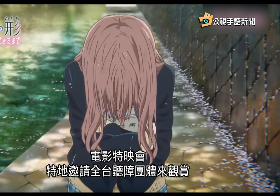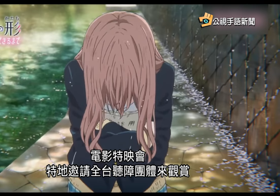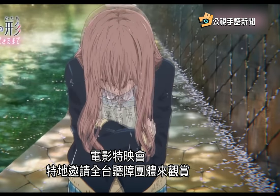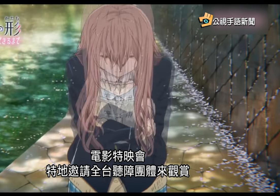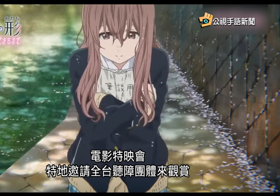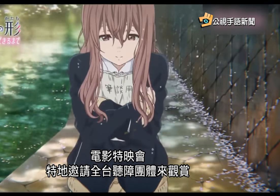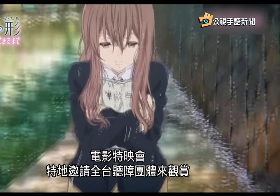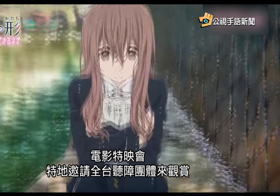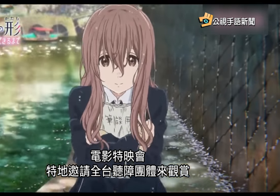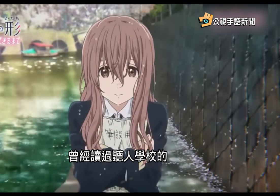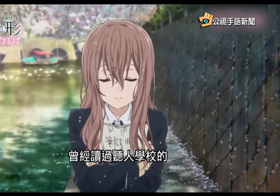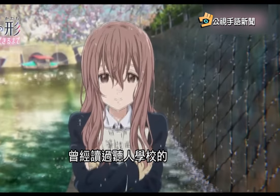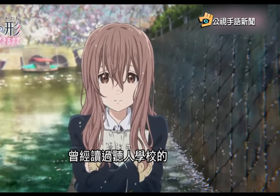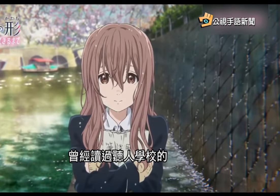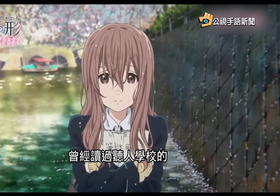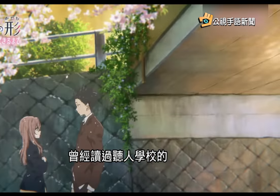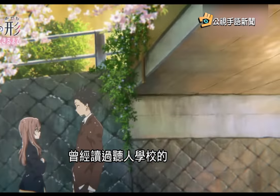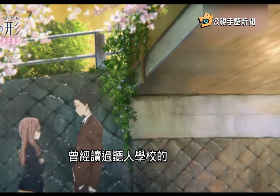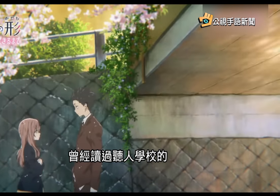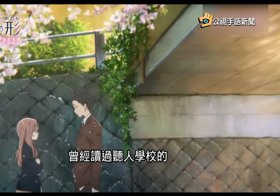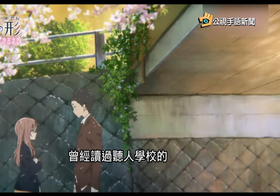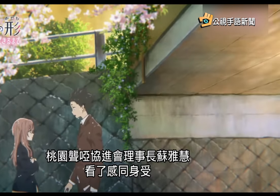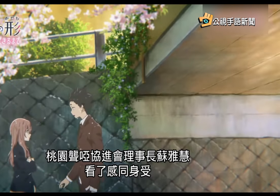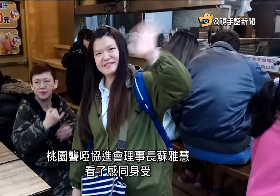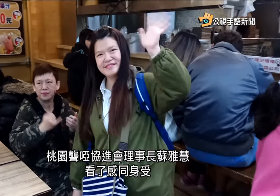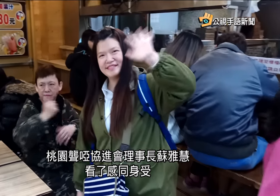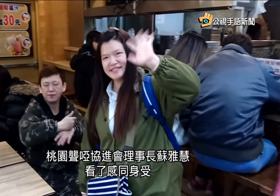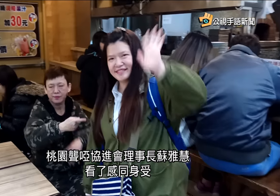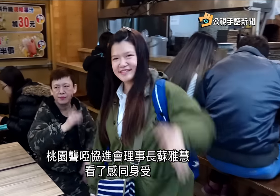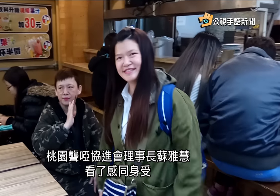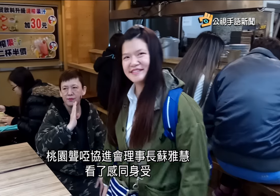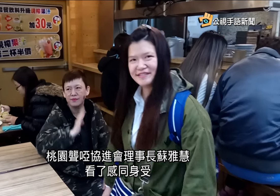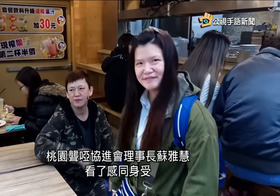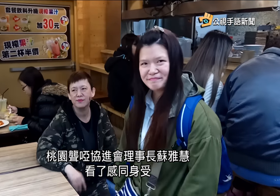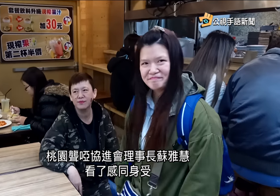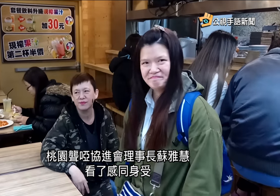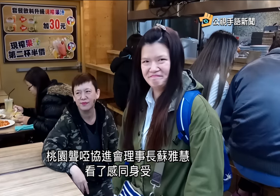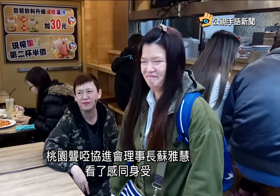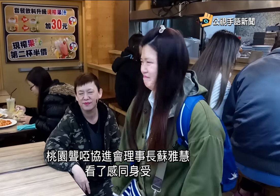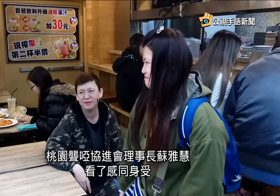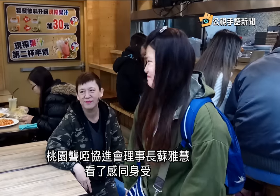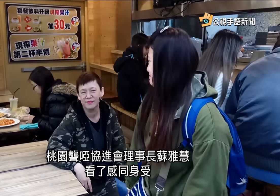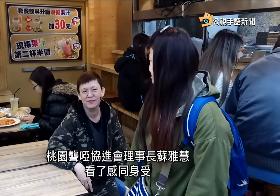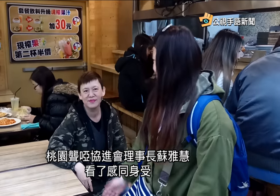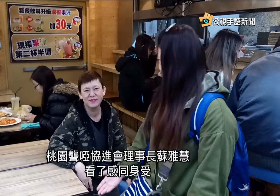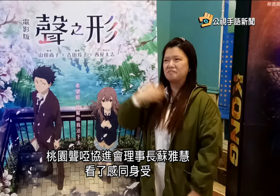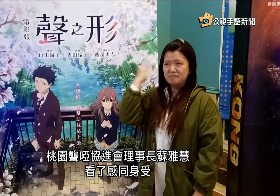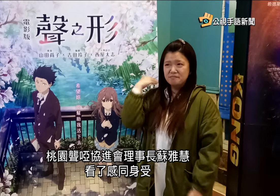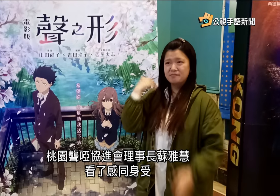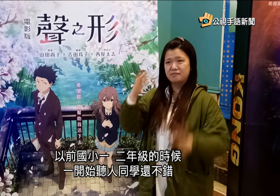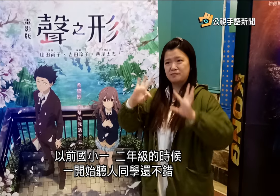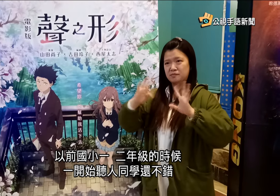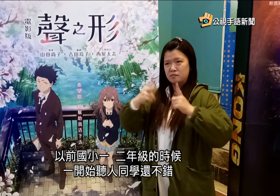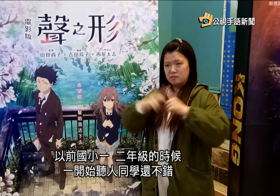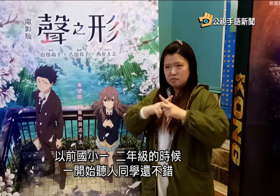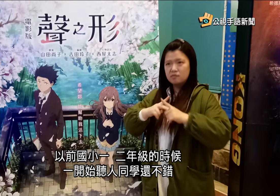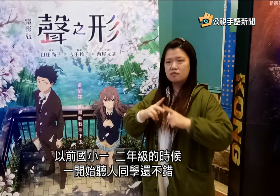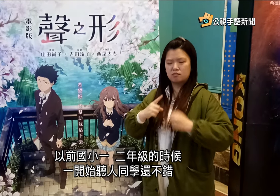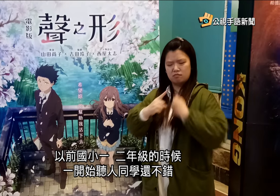来欣赏。曾经就读过听人学校的桃园聋哑协进会理事长苏雅慧看了感同身受。 以前国小一二